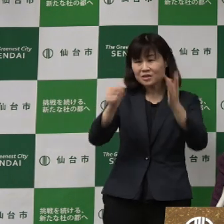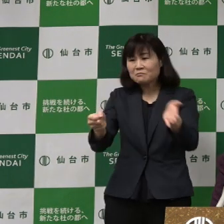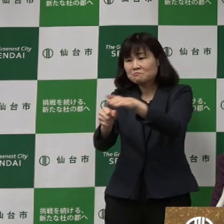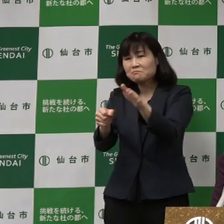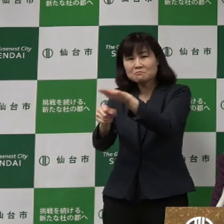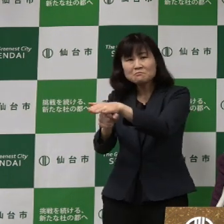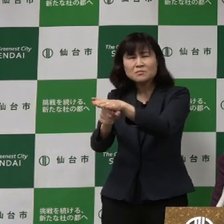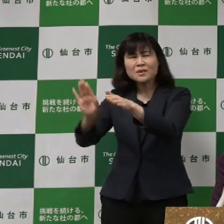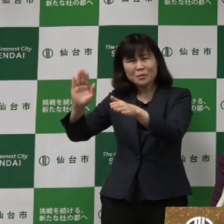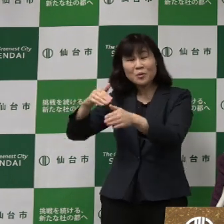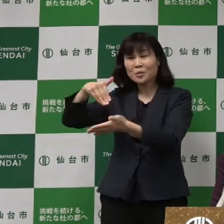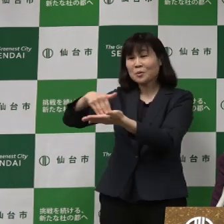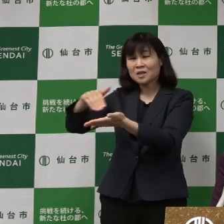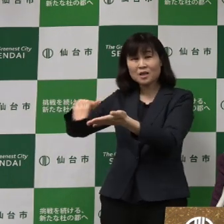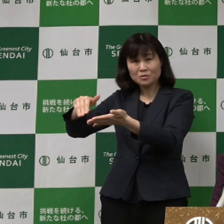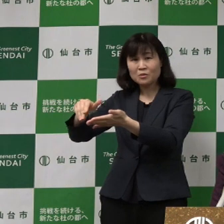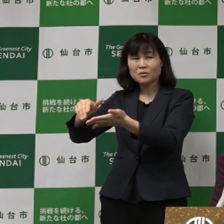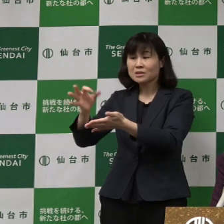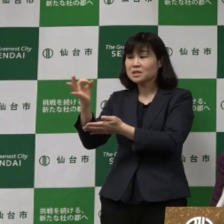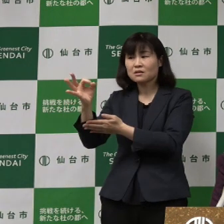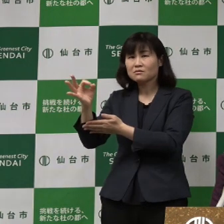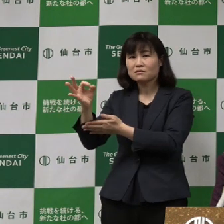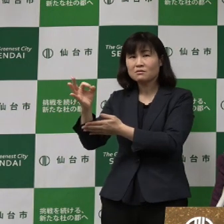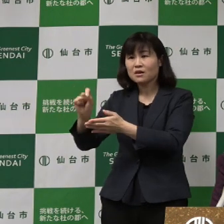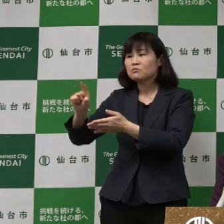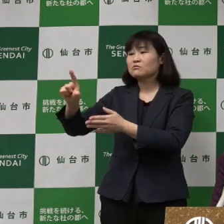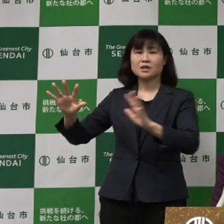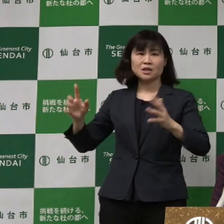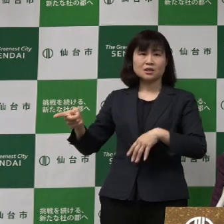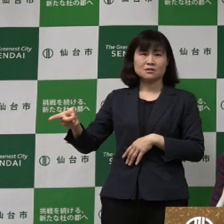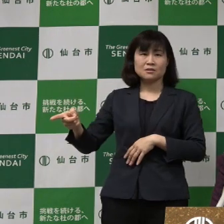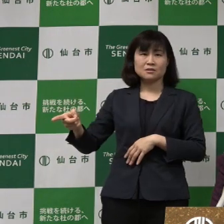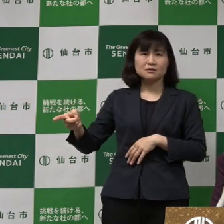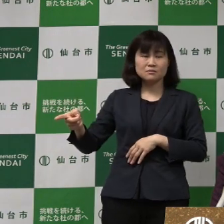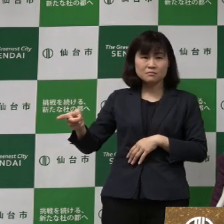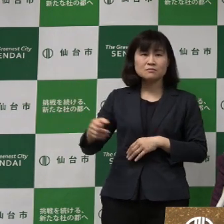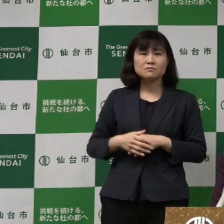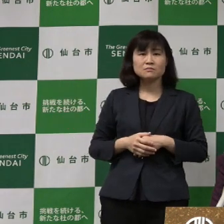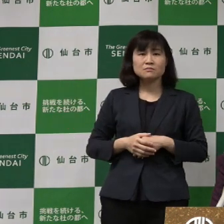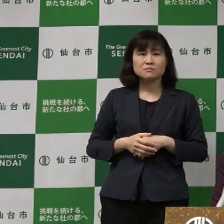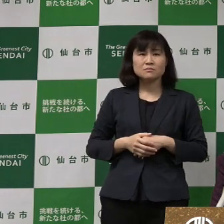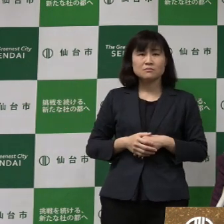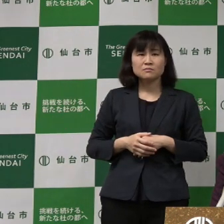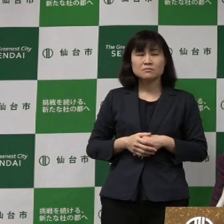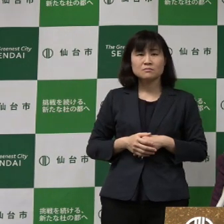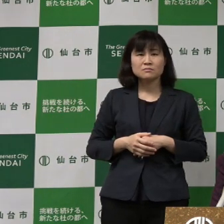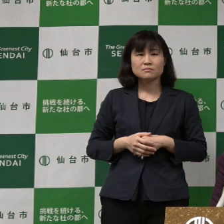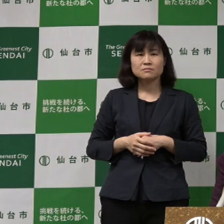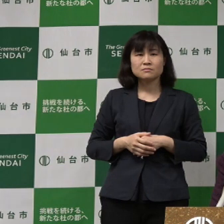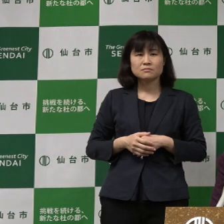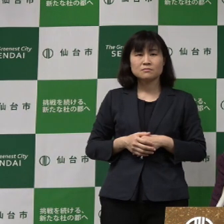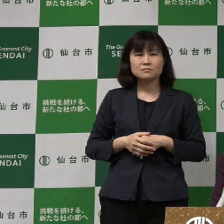もなく予算額、うん、は変わらないということなんですけれども、うん、これは ま